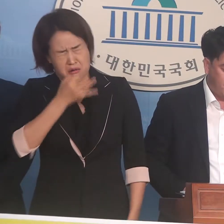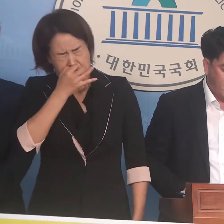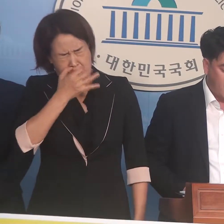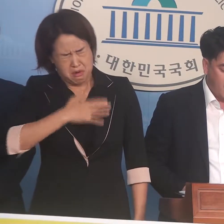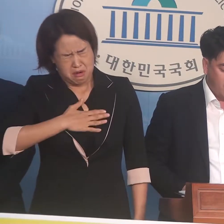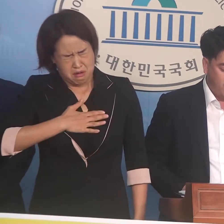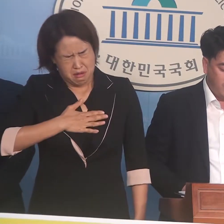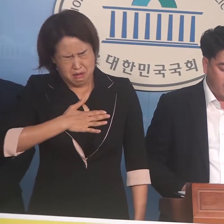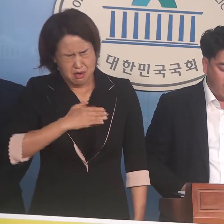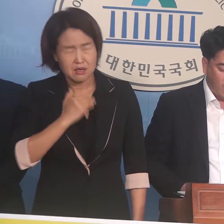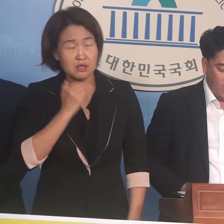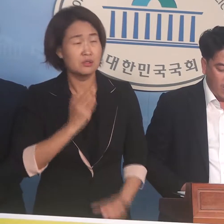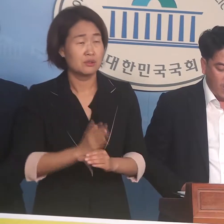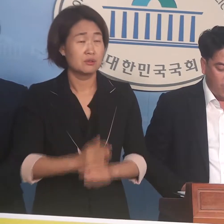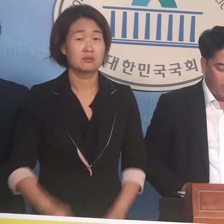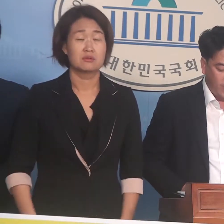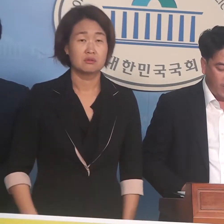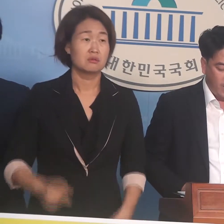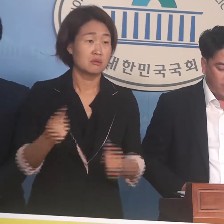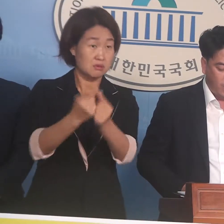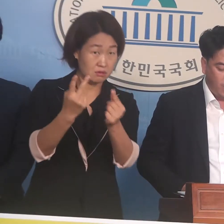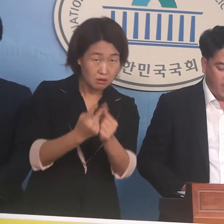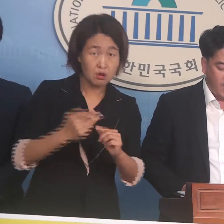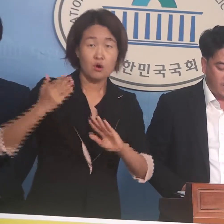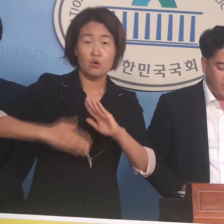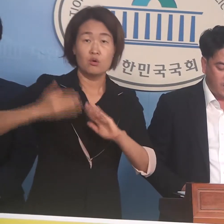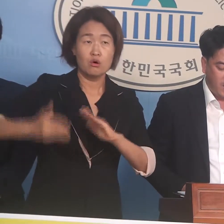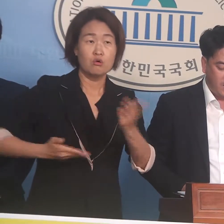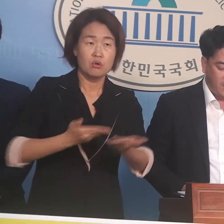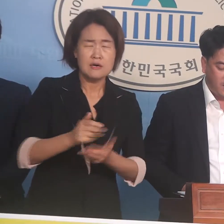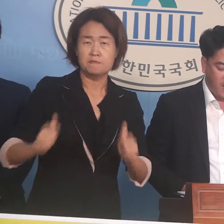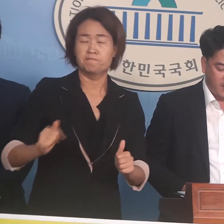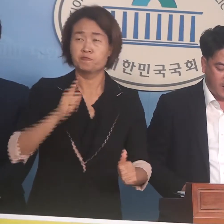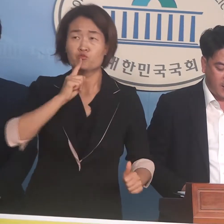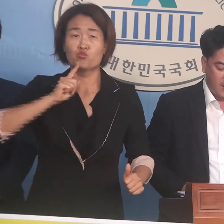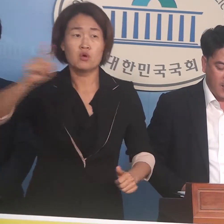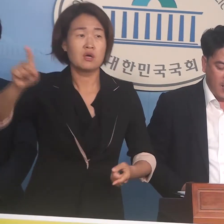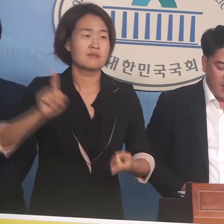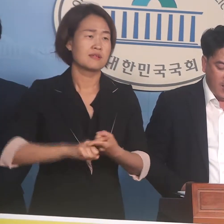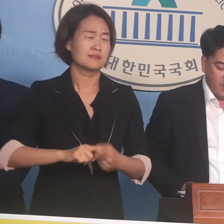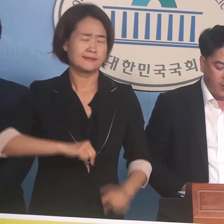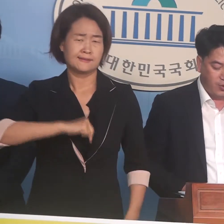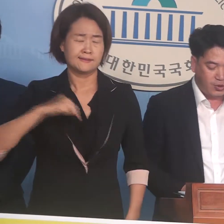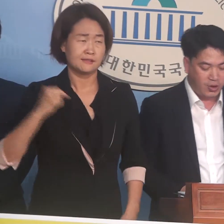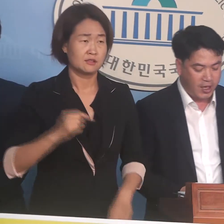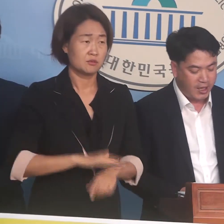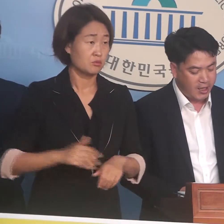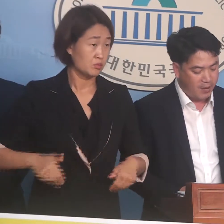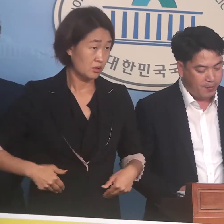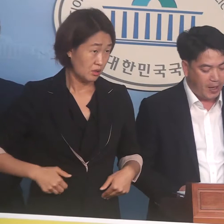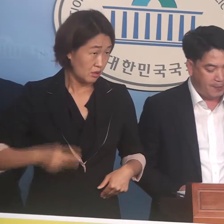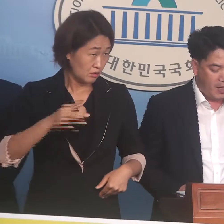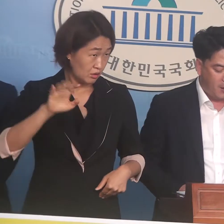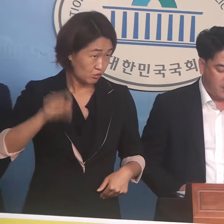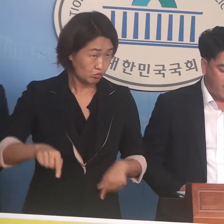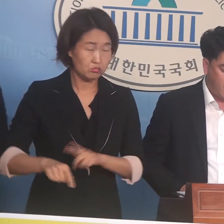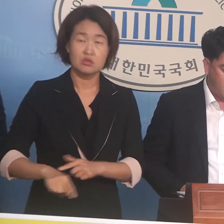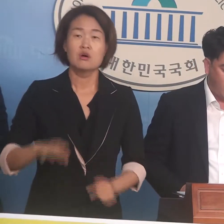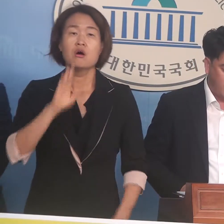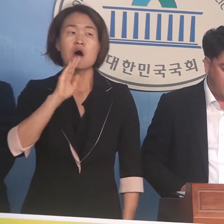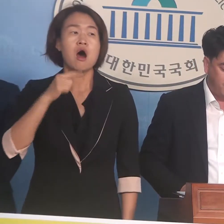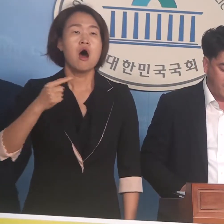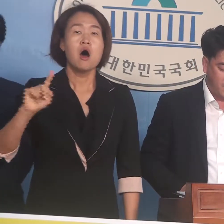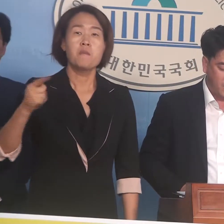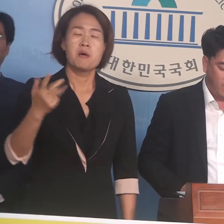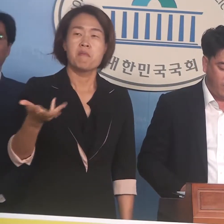있다. 둘째로 공정위 소송에 대한 철저한 대응을 해야 한다. 대우조선해양에 대한 108억에